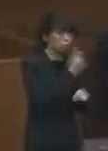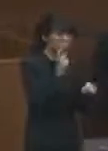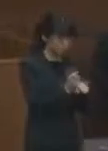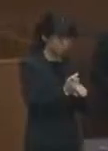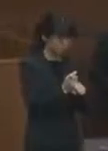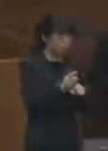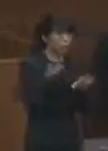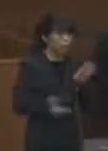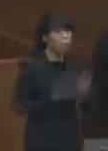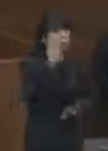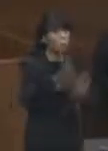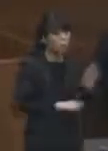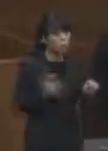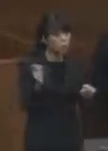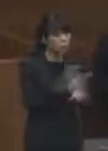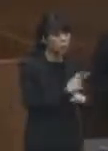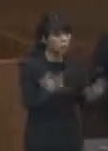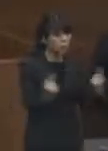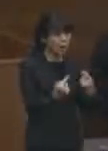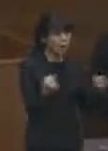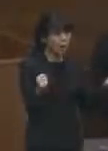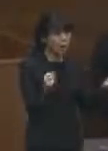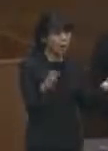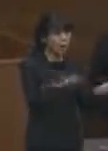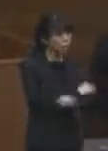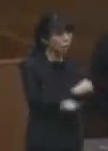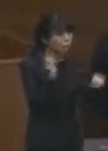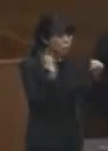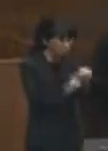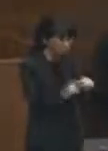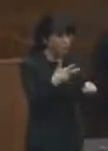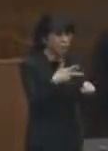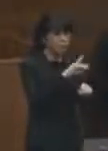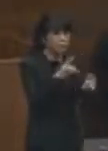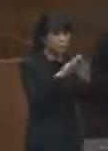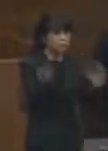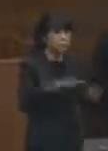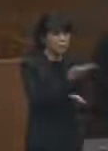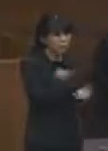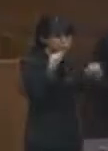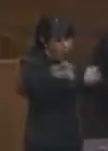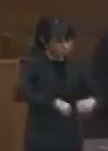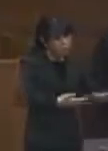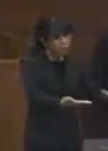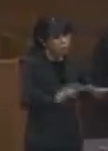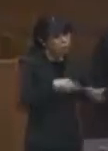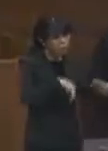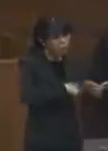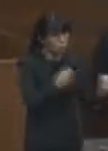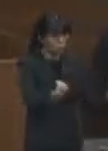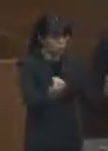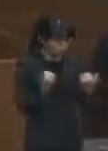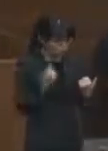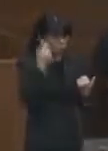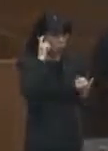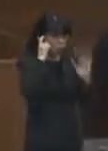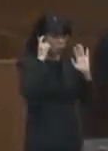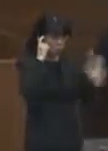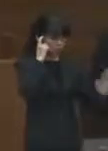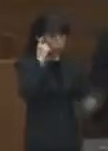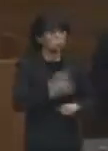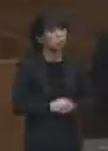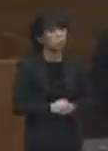この状況を早期に解消するためには、市議会のご賛同をいただくことができる内容でなければならないと考えてござい